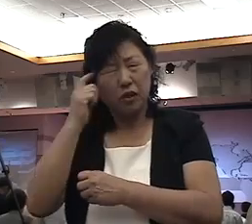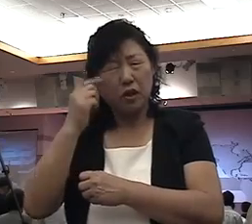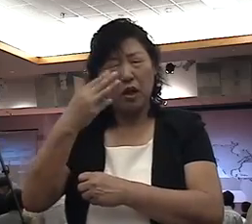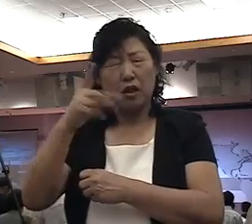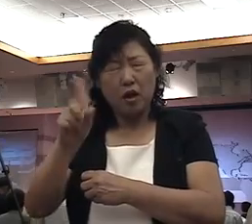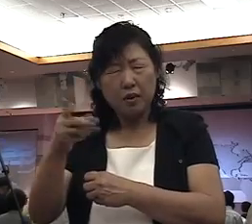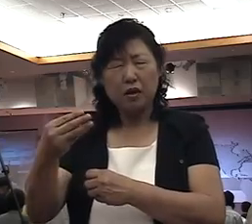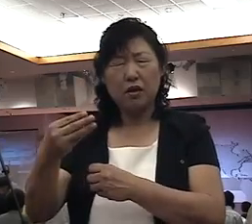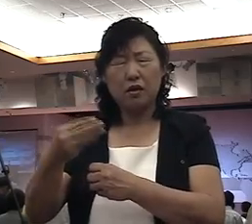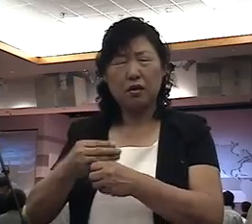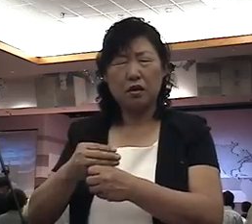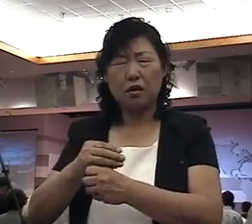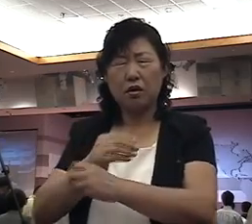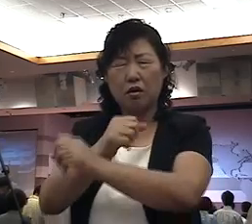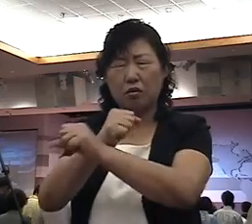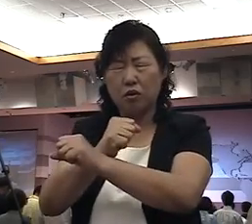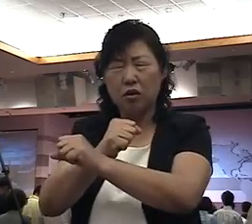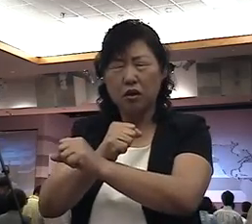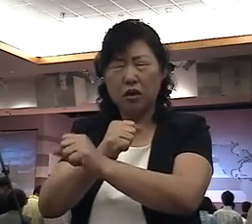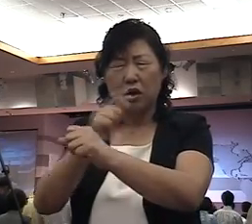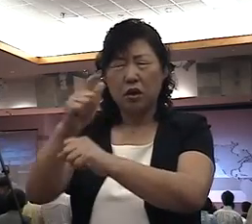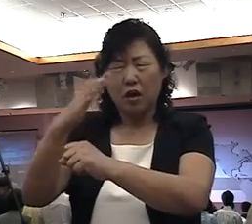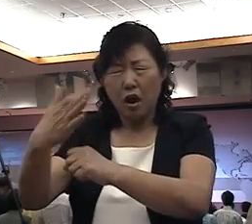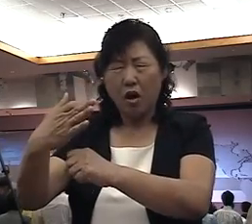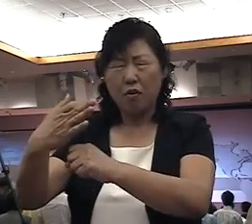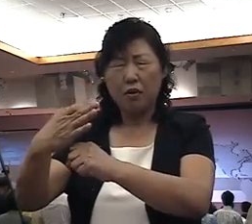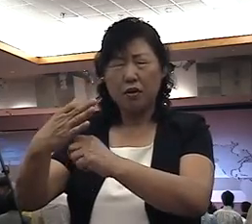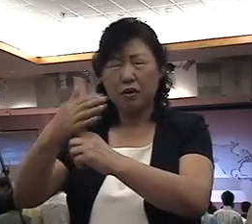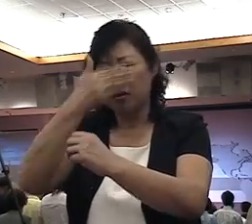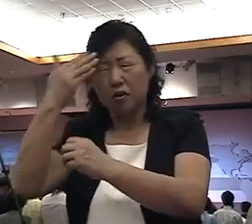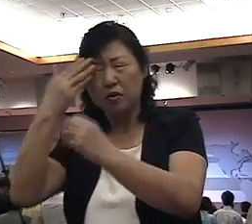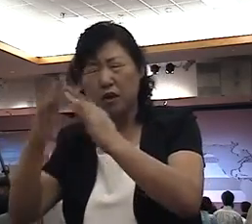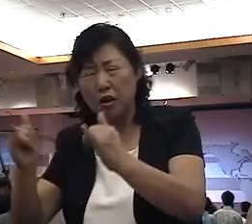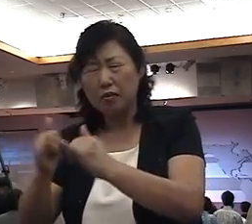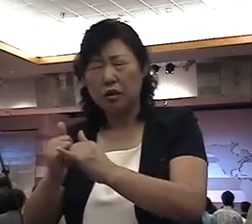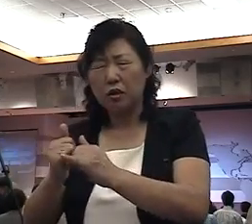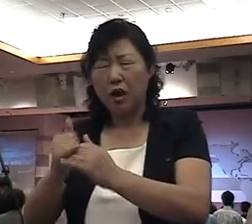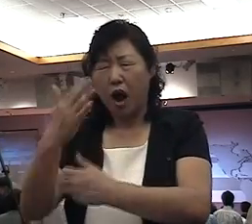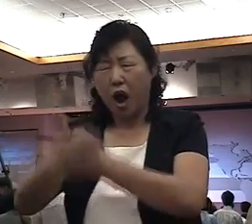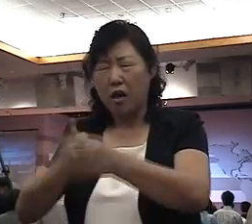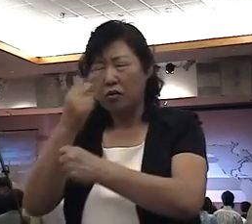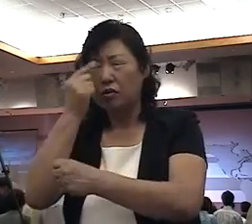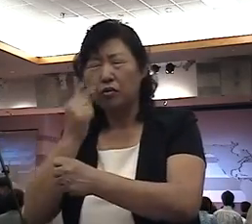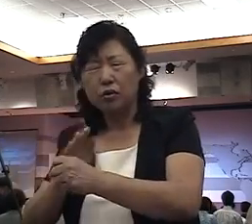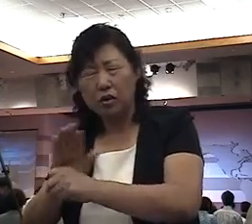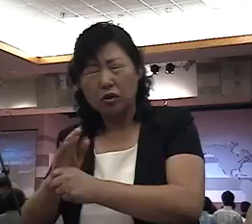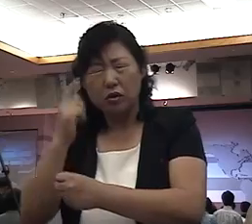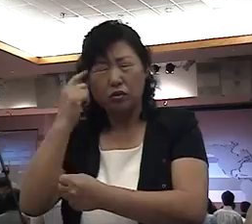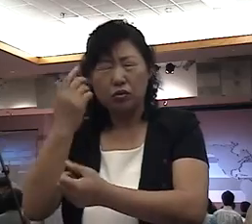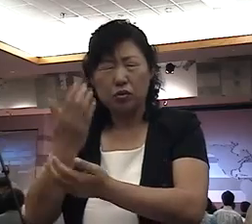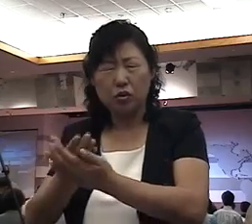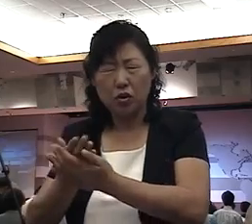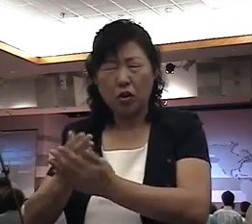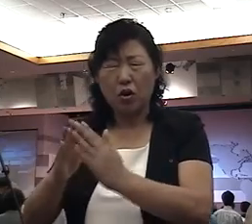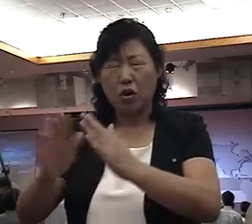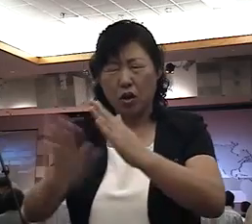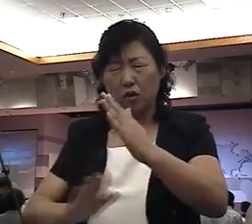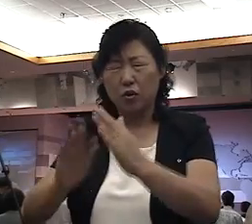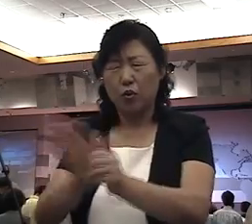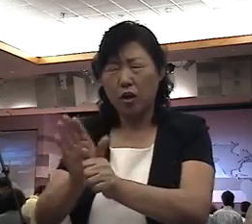의해서 억류되어 있는 19명의 젊은이들을 하나님께서 불쌍히 여겨 주옵소서. 아멘. 가족들을 위로하여 주옵소서.